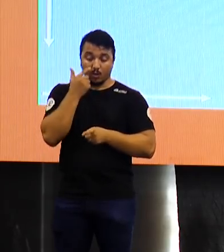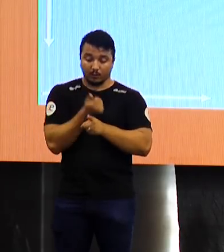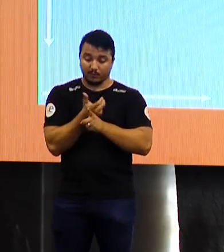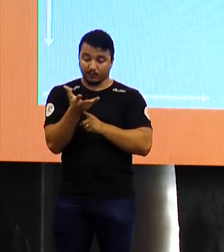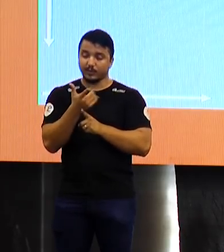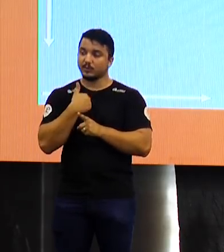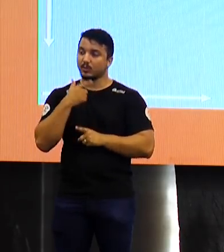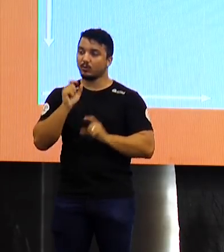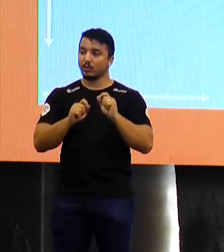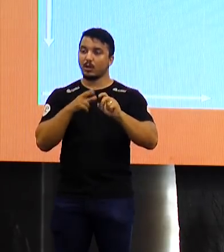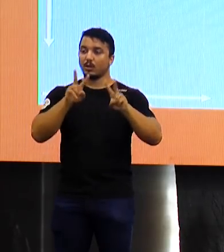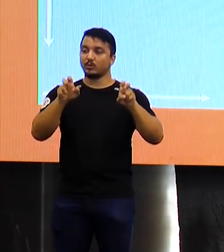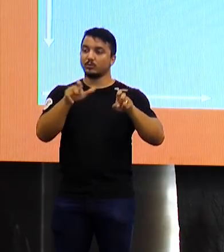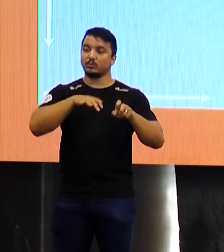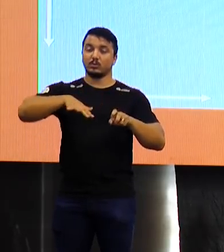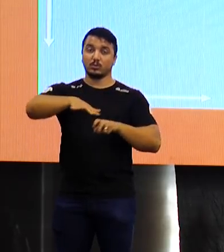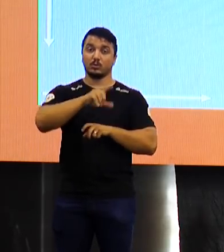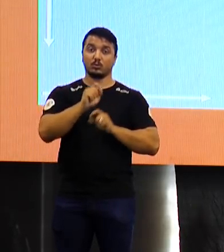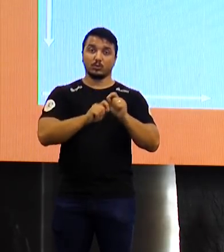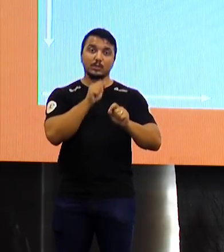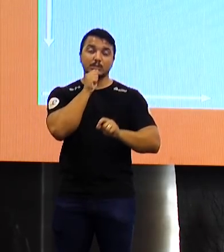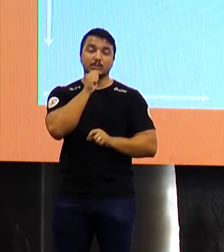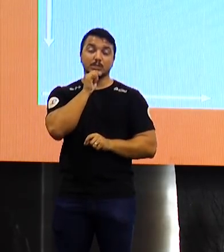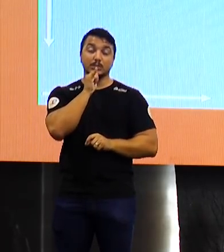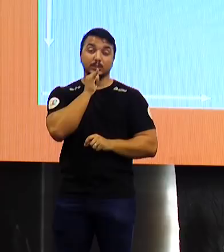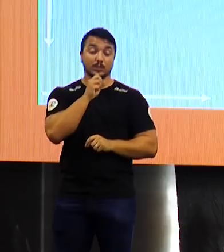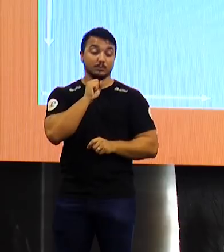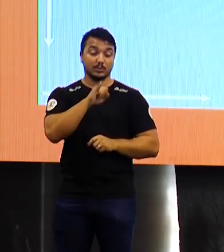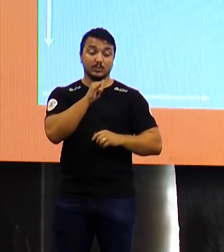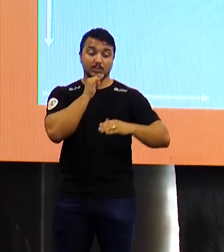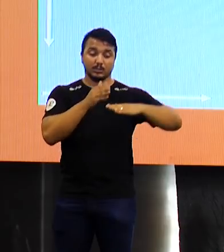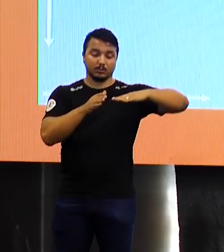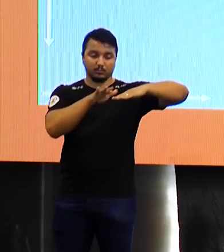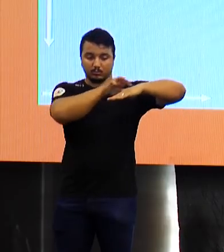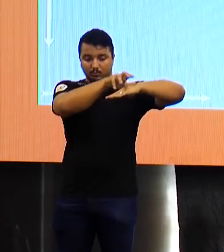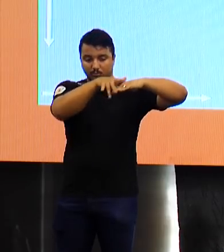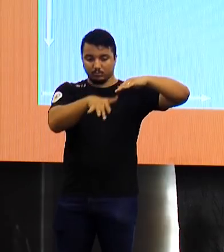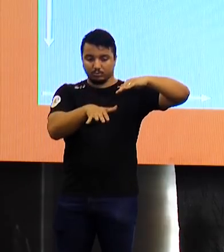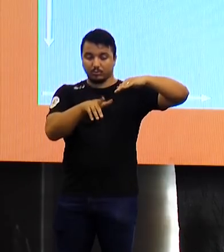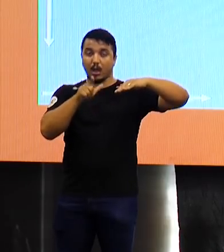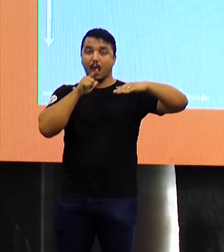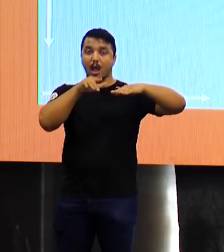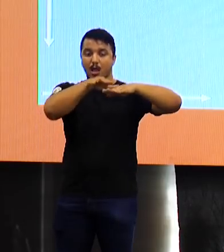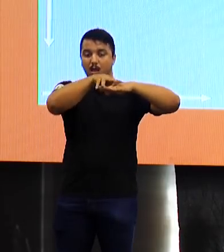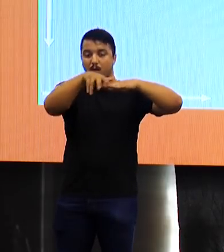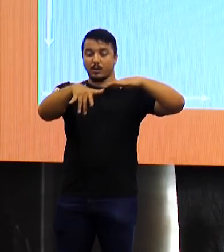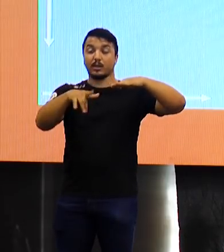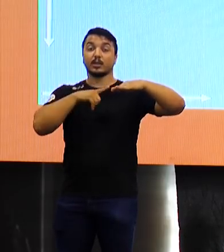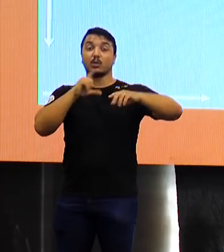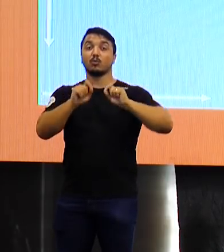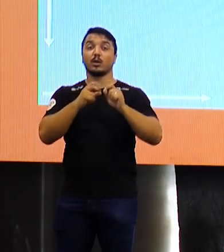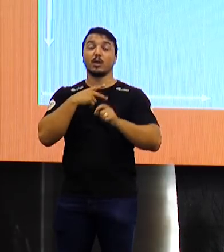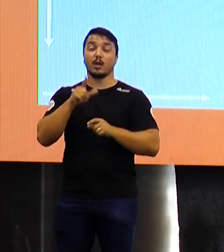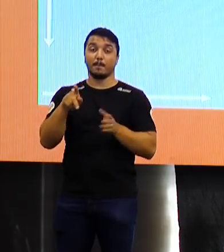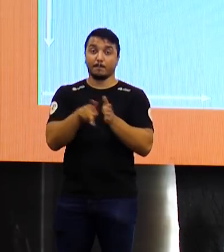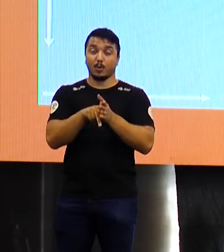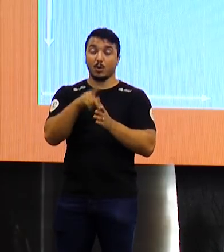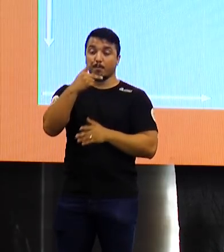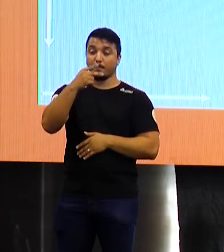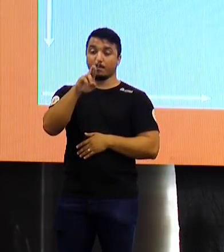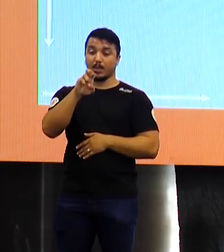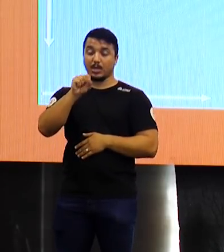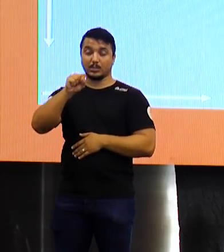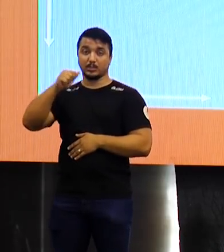física, vocês trabalham que quanto maior for a coluna vertical dessa água, maior será a pressão